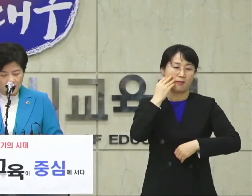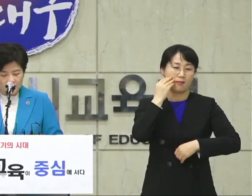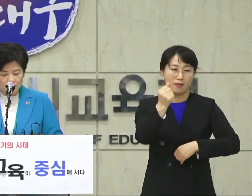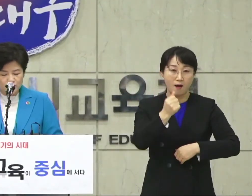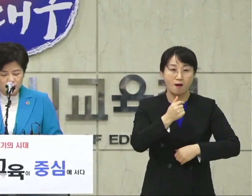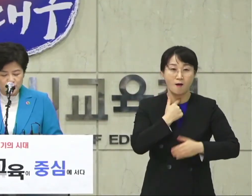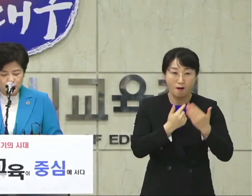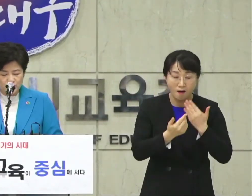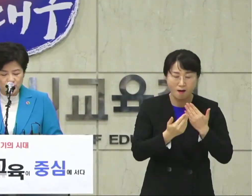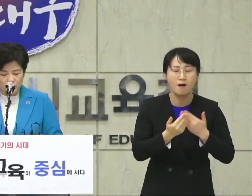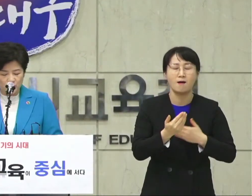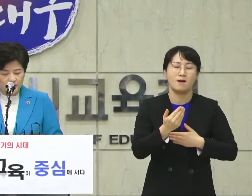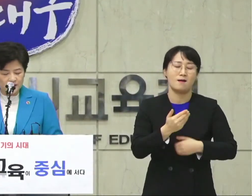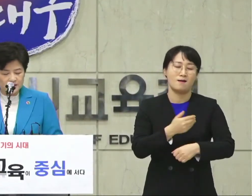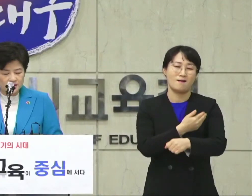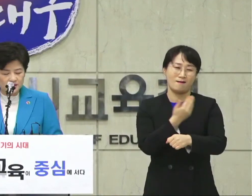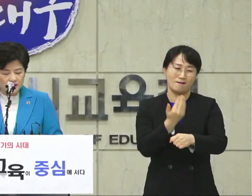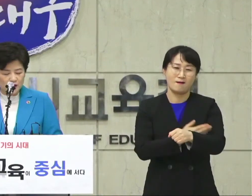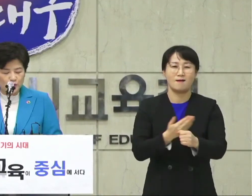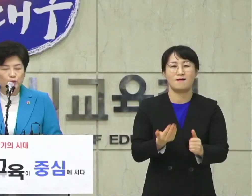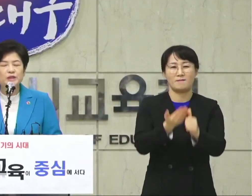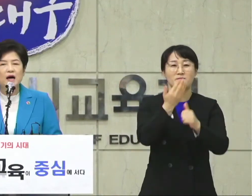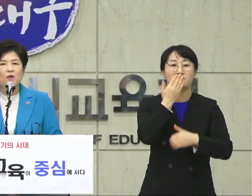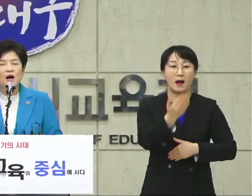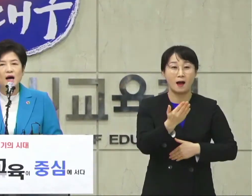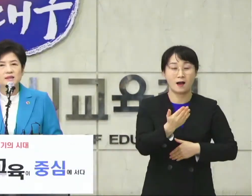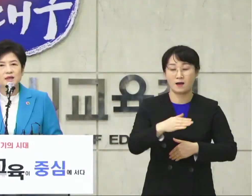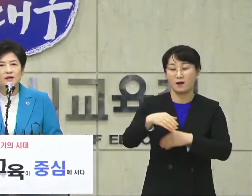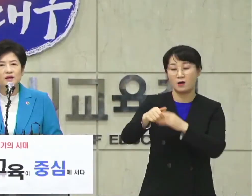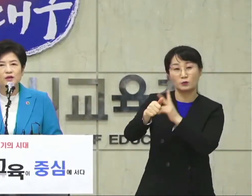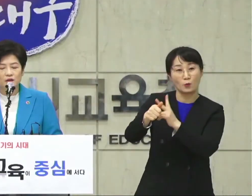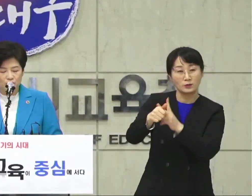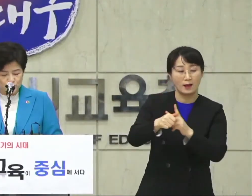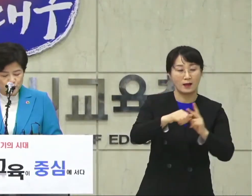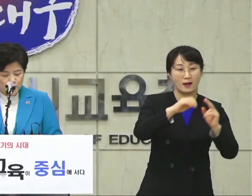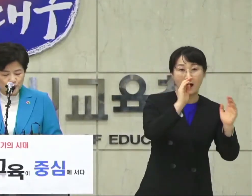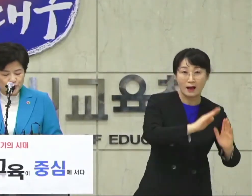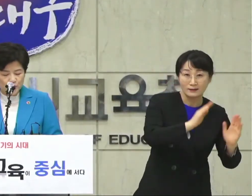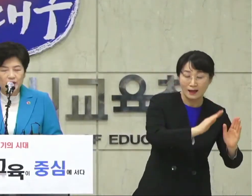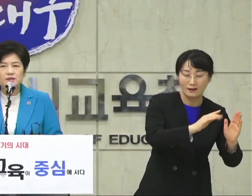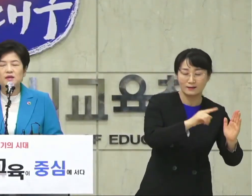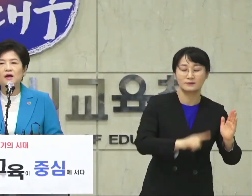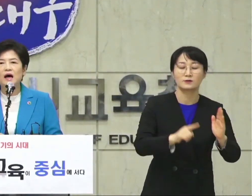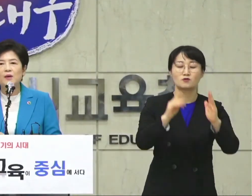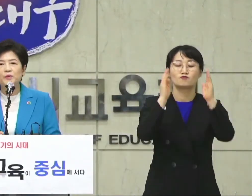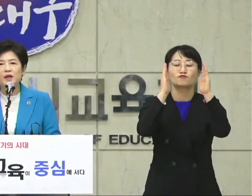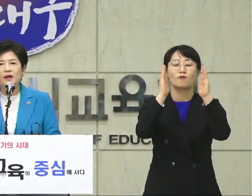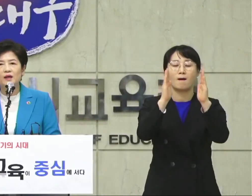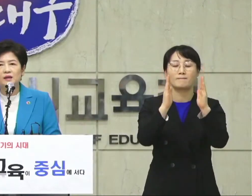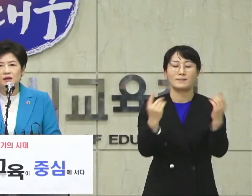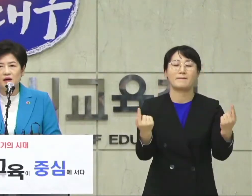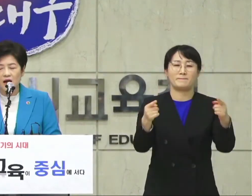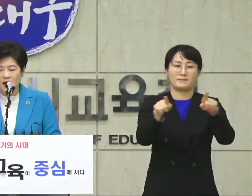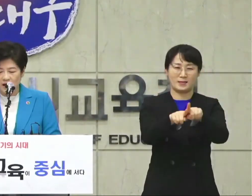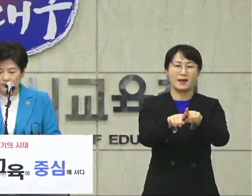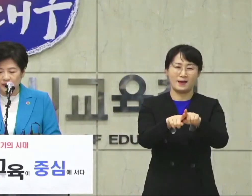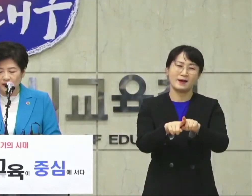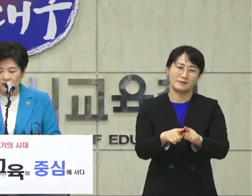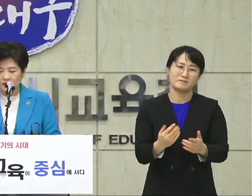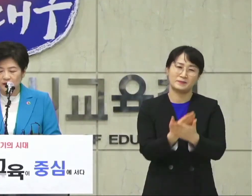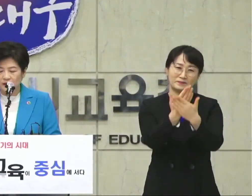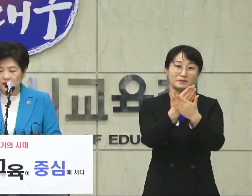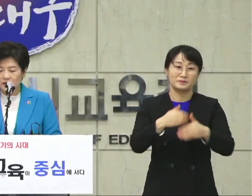때 길러질 수 있고 이것은 교사와 학생이 수업 속에서 함께